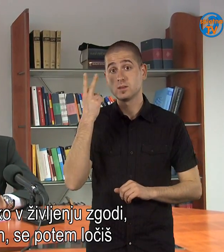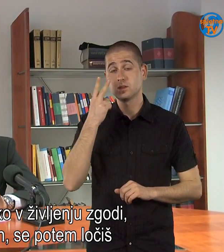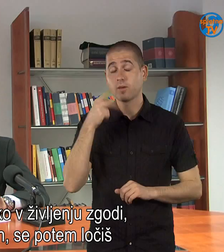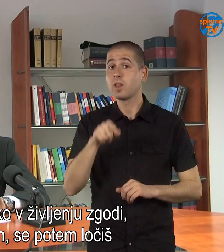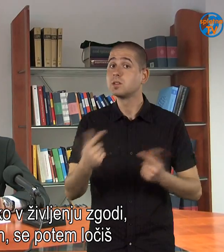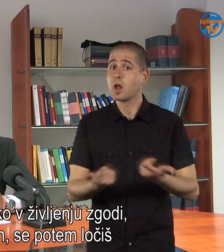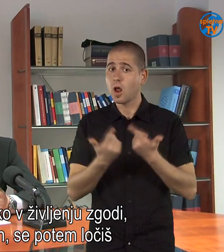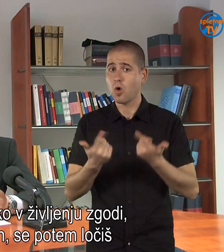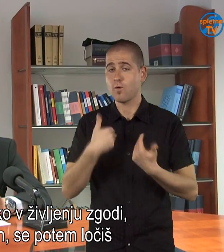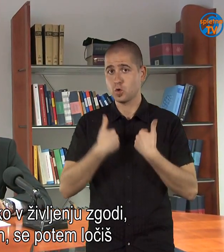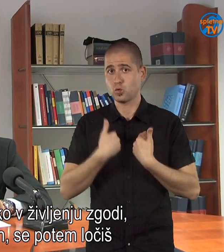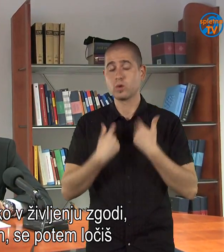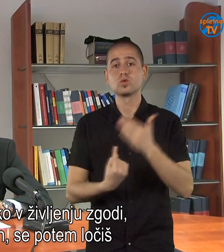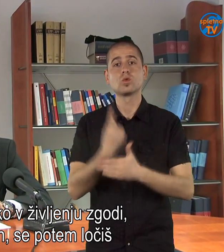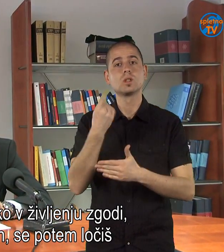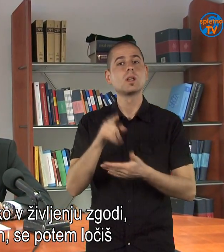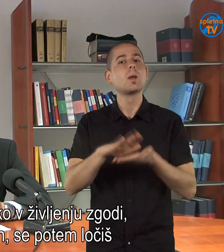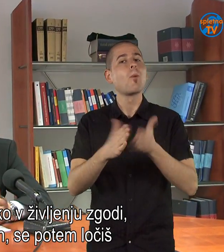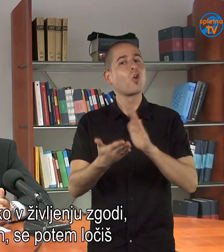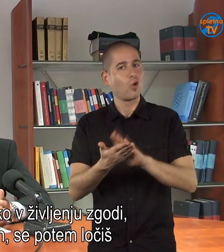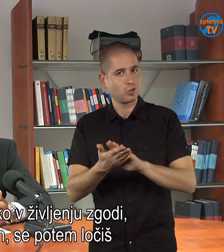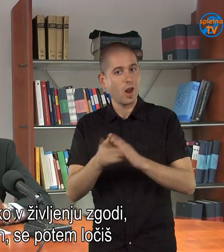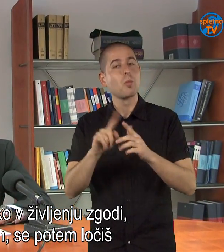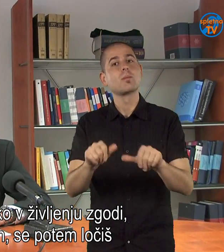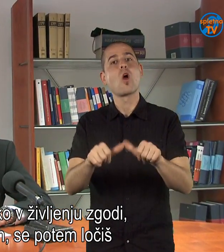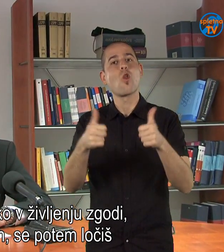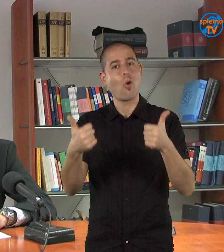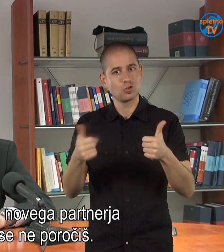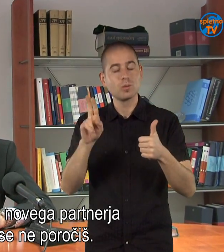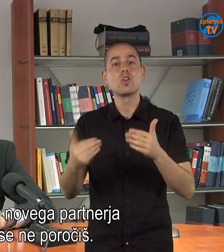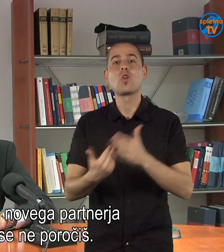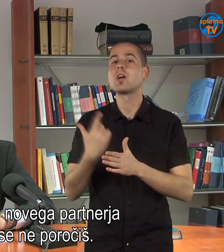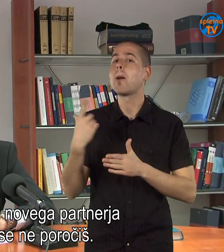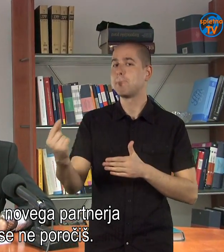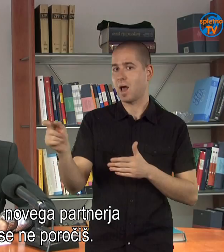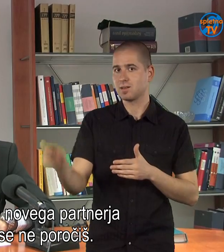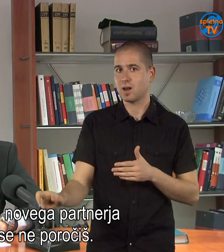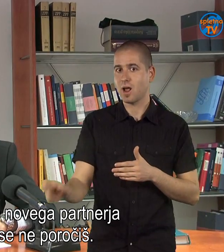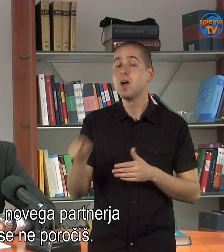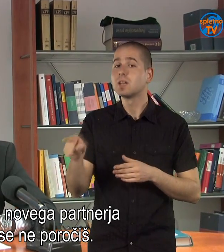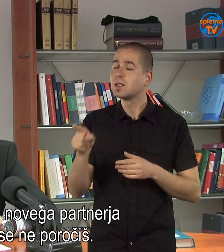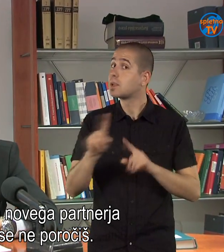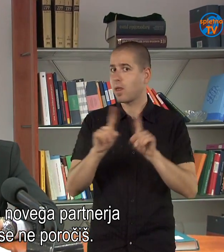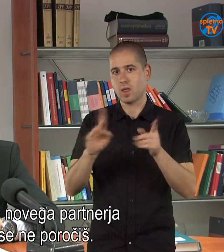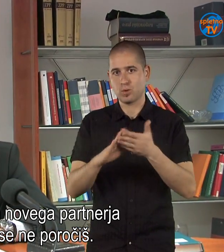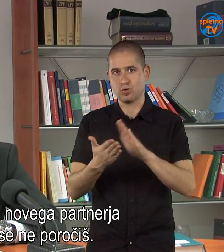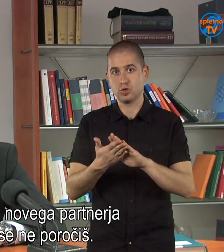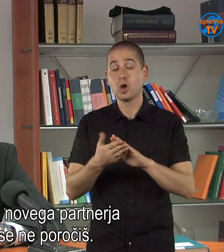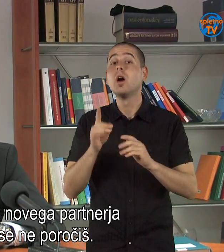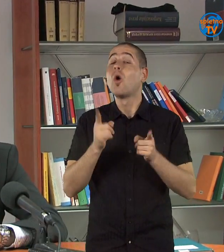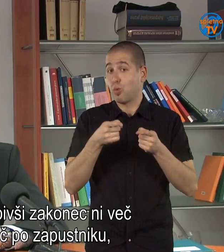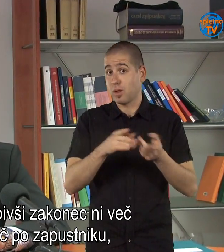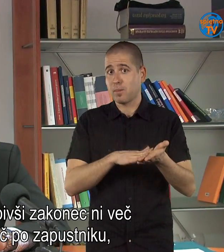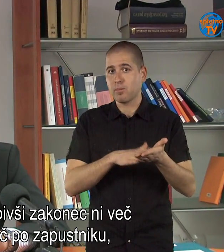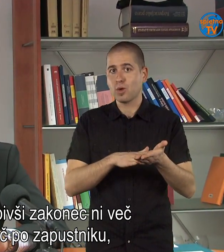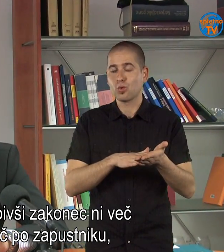Seveda se lahko v življenju zgodi, da si poročen in se potem ločiš in imaš potem novega partnerja, s katerim se pa ne poročiš. V